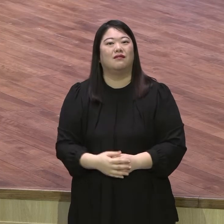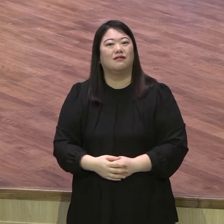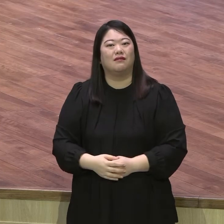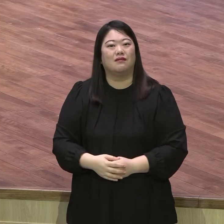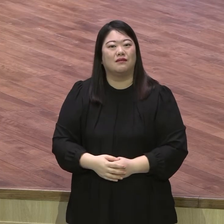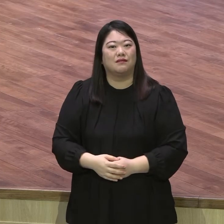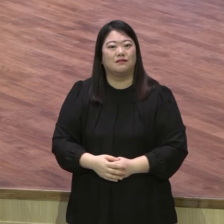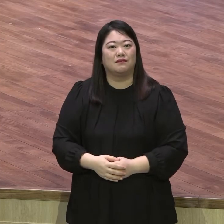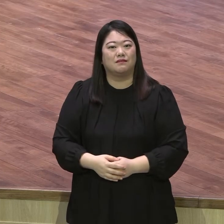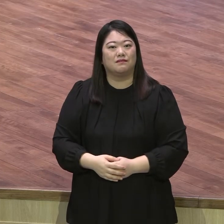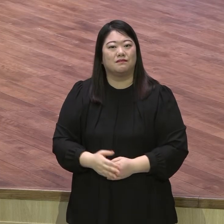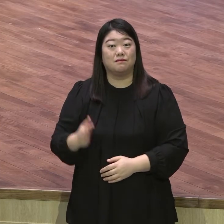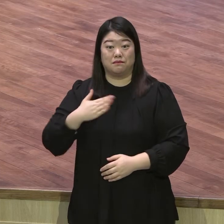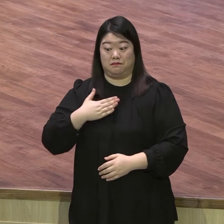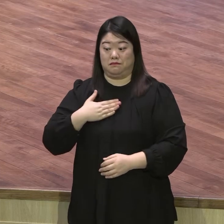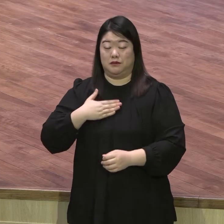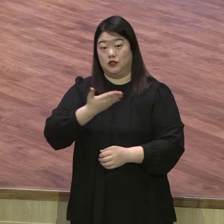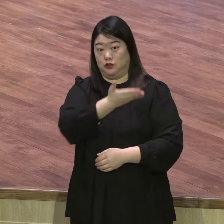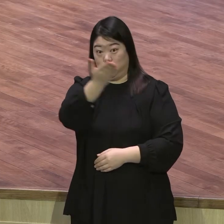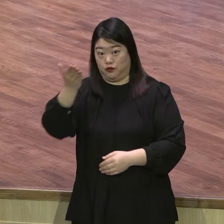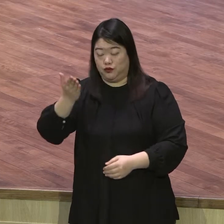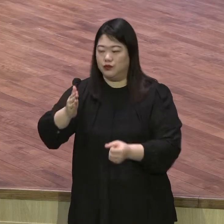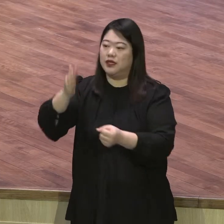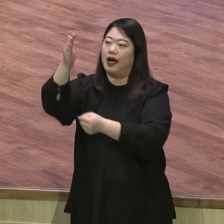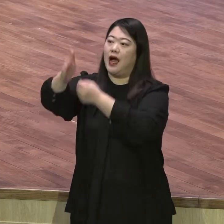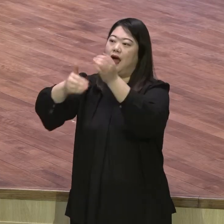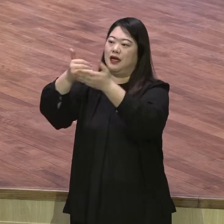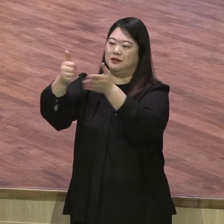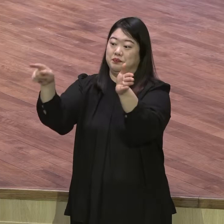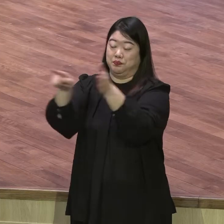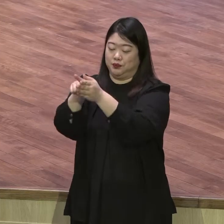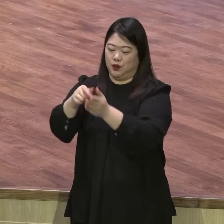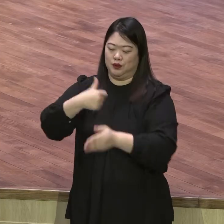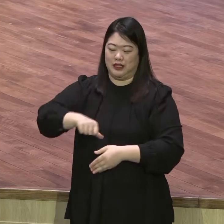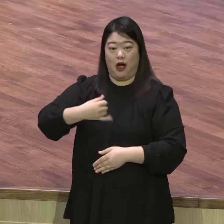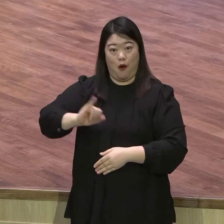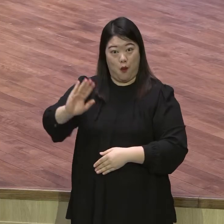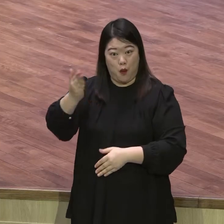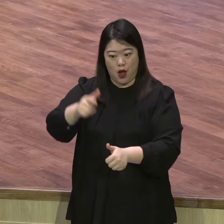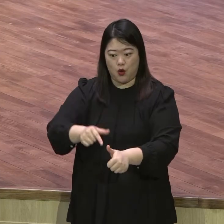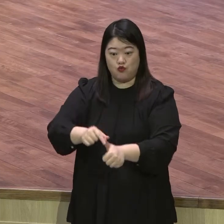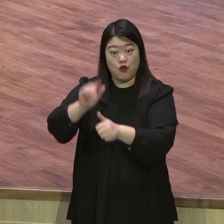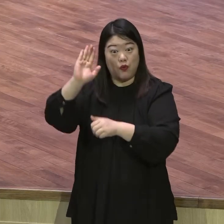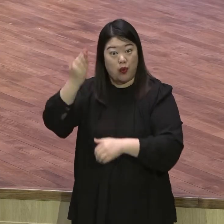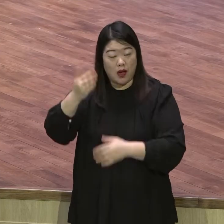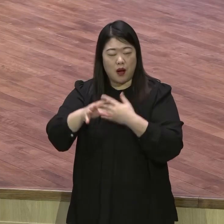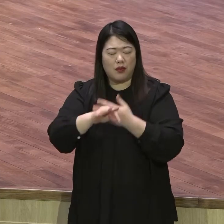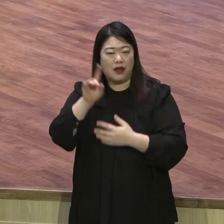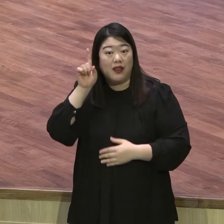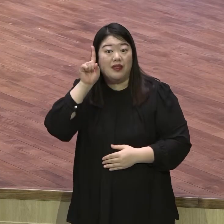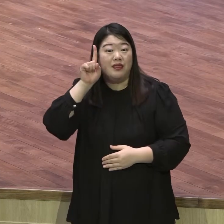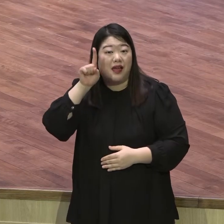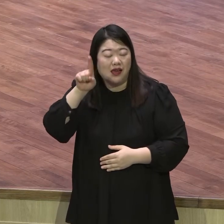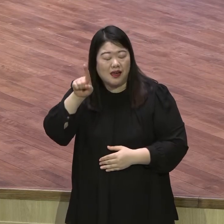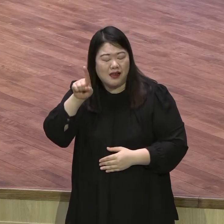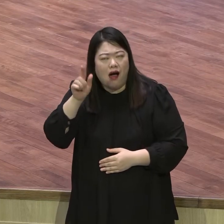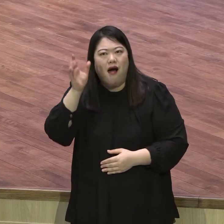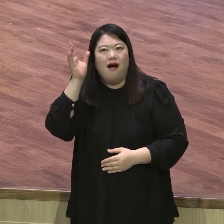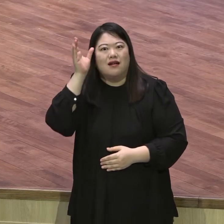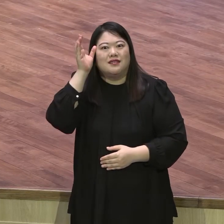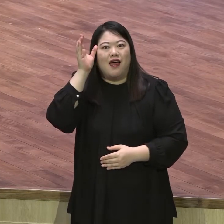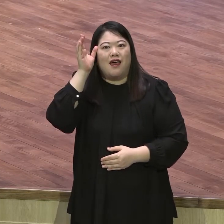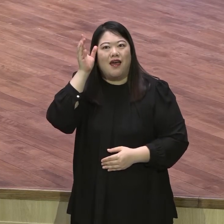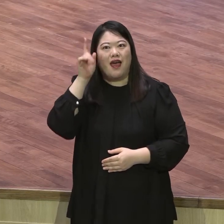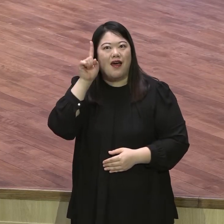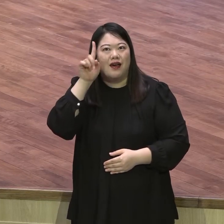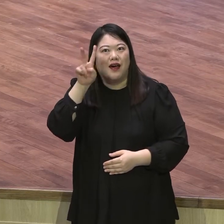구원받은 하나님 자녀는요, 사는 것이 매일매일 새로워. 매주매주 기대가 돼. 매일 눈만 뜨면 기대가 돼. 아멘.